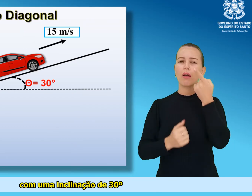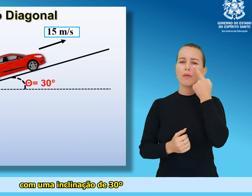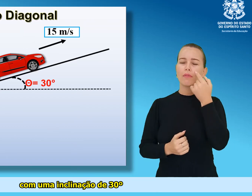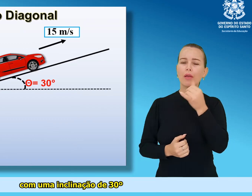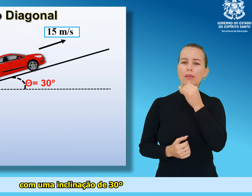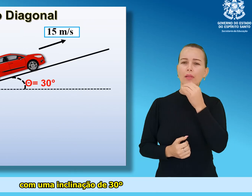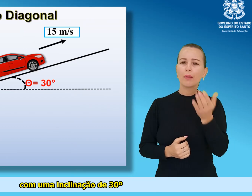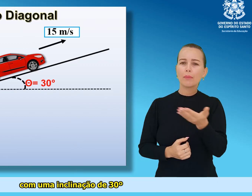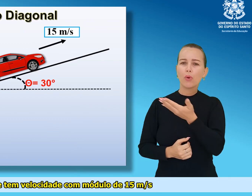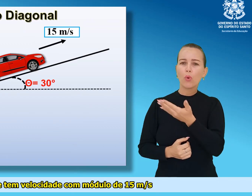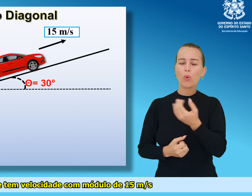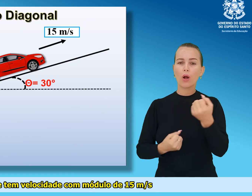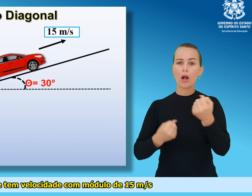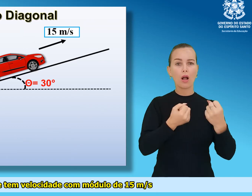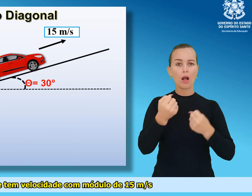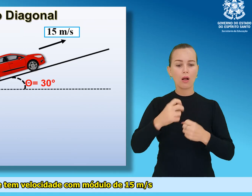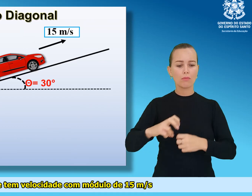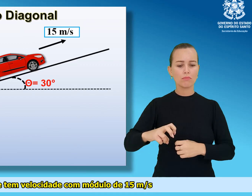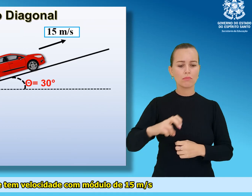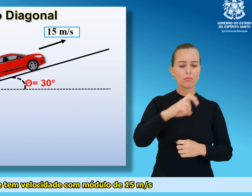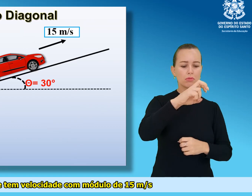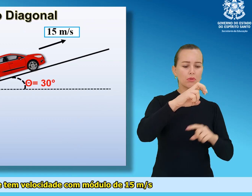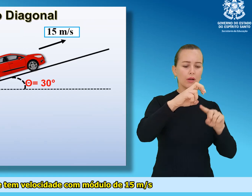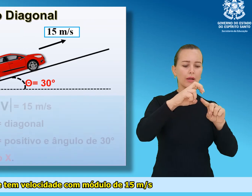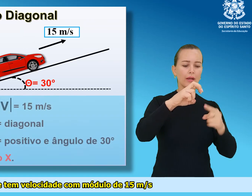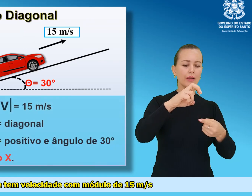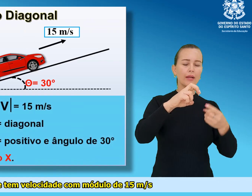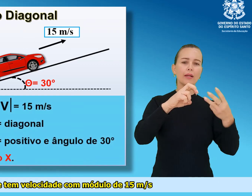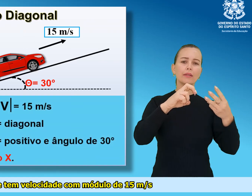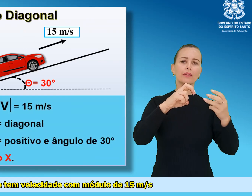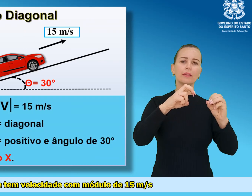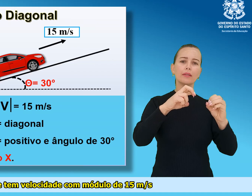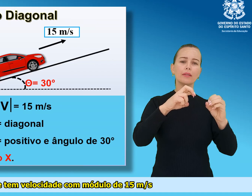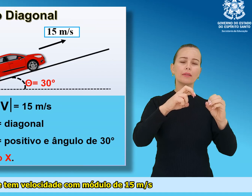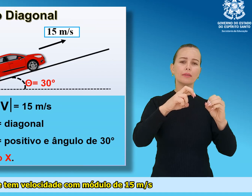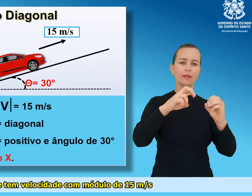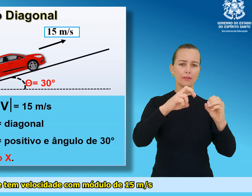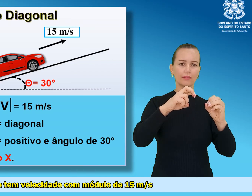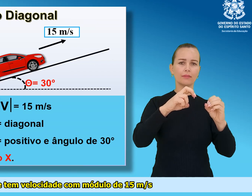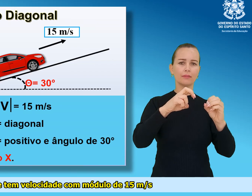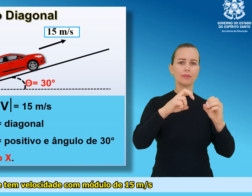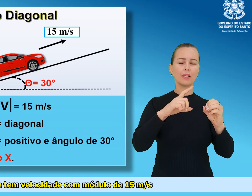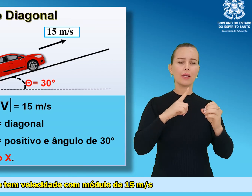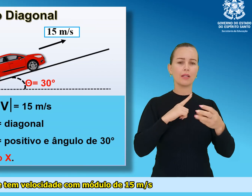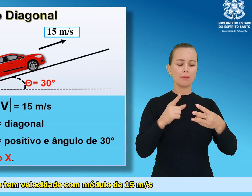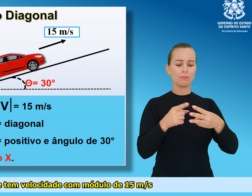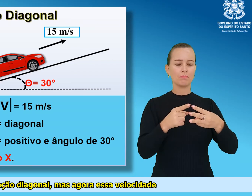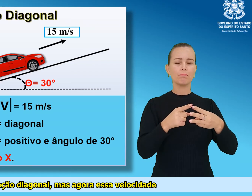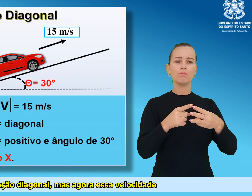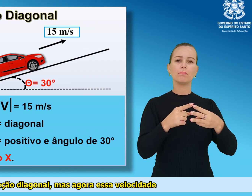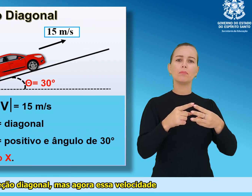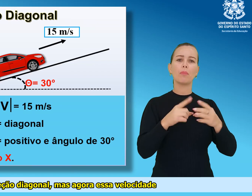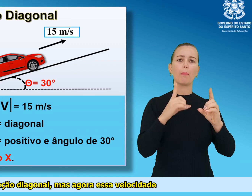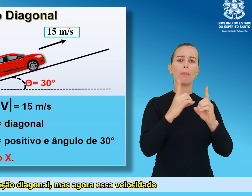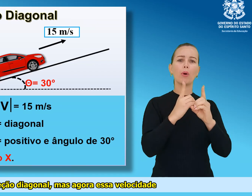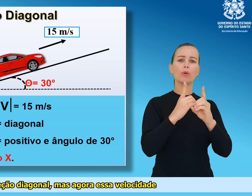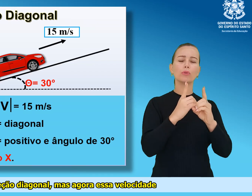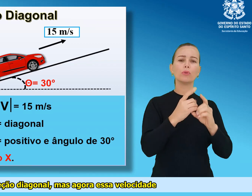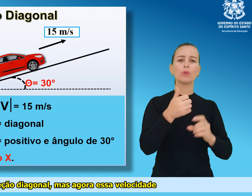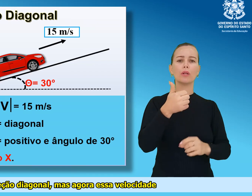de 30 graus. Ele tem velocidade com módulo de 15 metros por segundo,